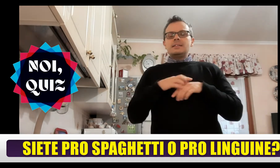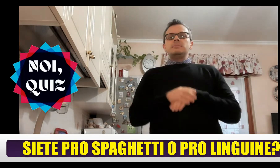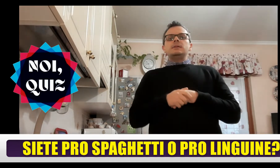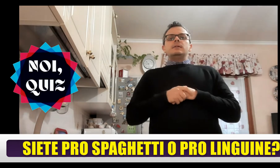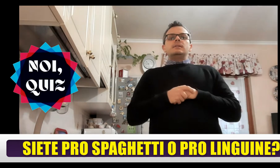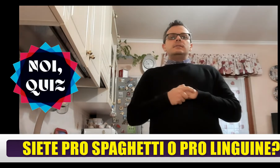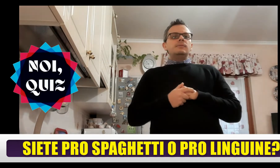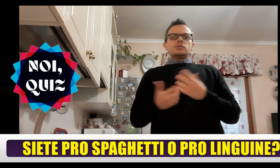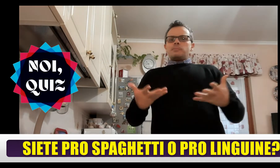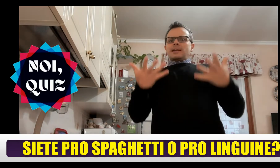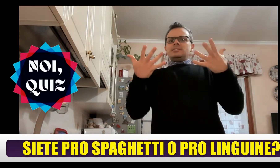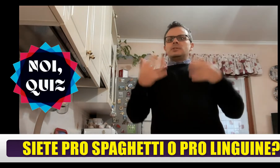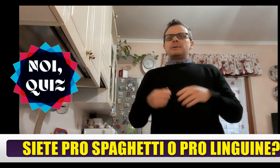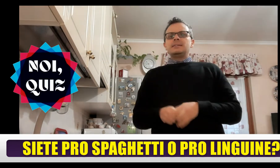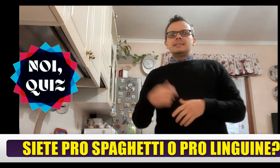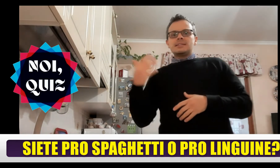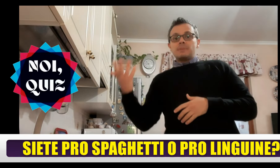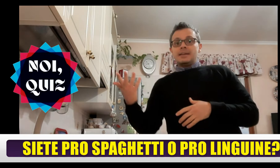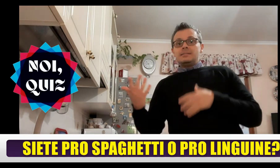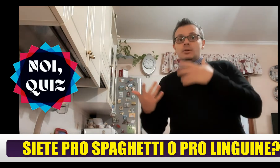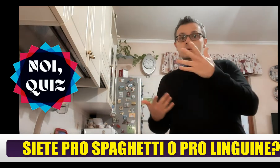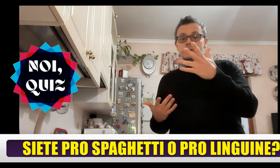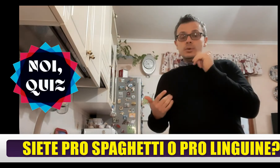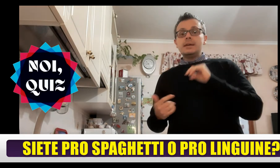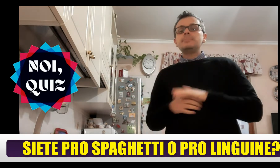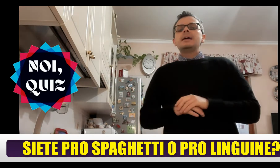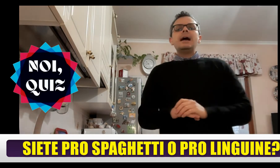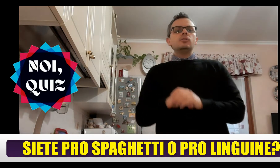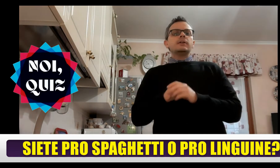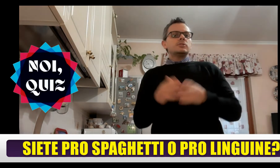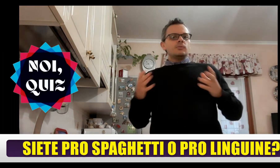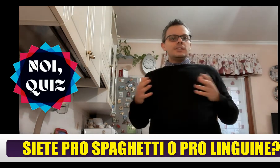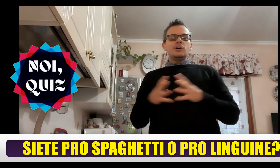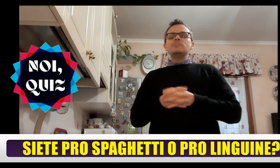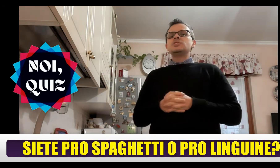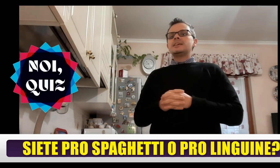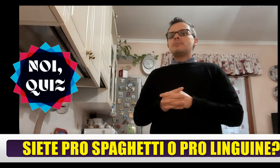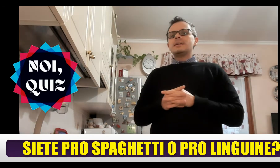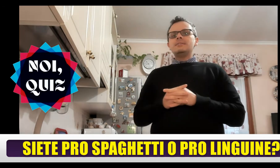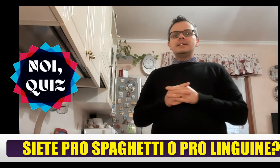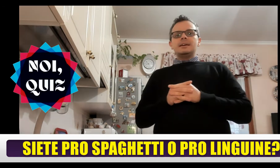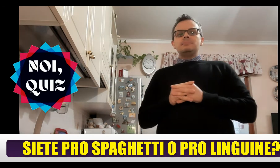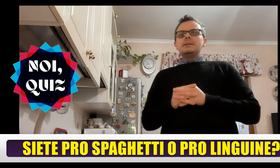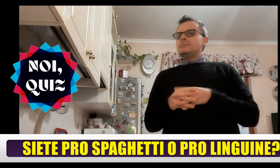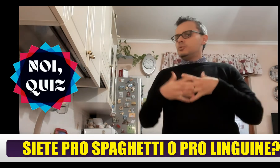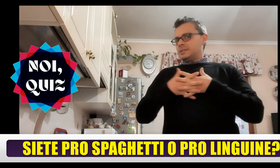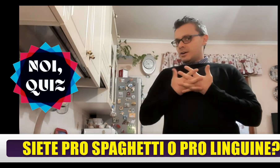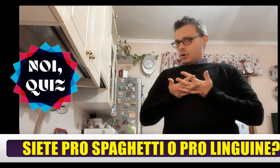scrivetemi il vostro partito d'appartenenza, spaghetti o linguine. Allora, in questo video cerchiamo anche di vedere i punti di accordo,